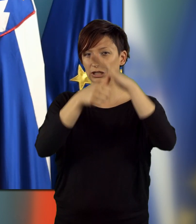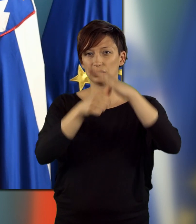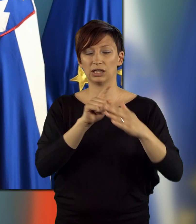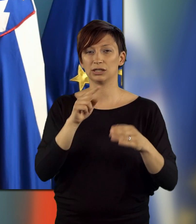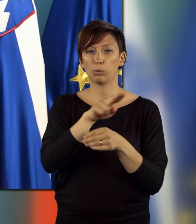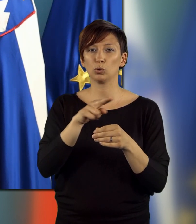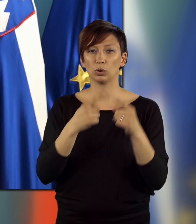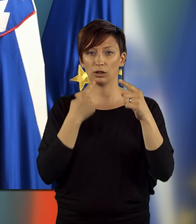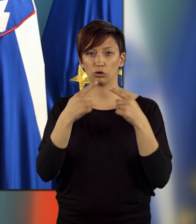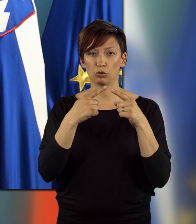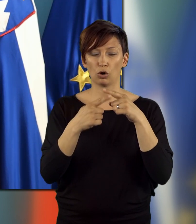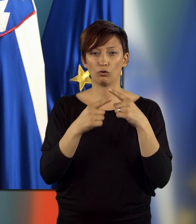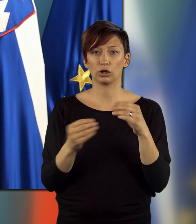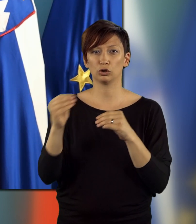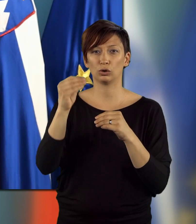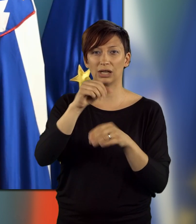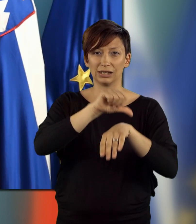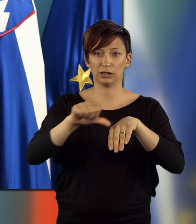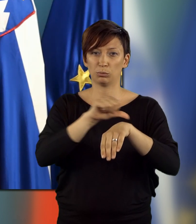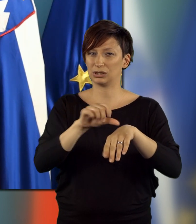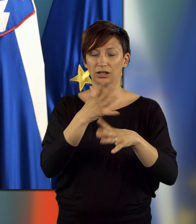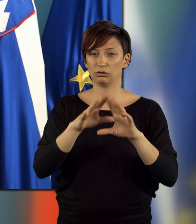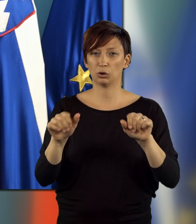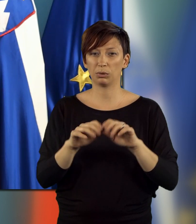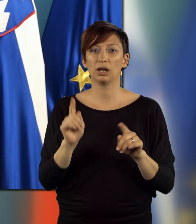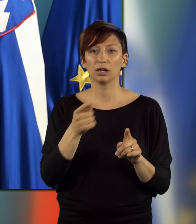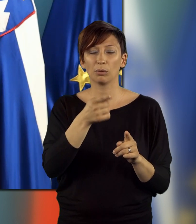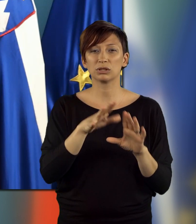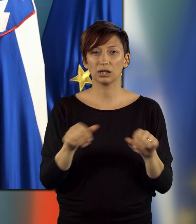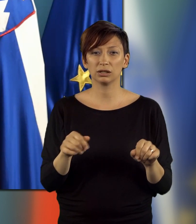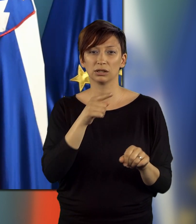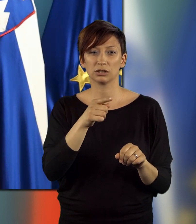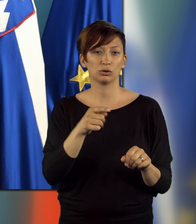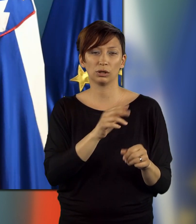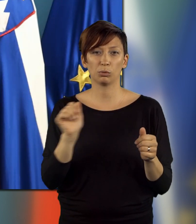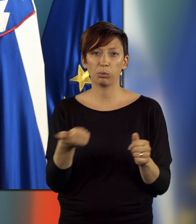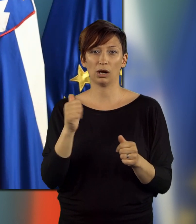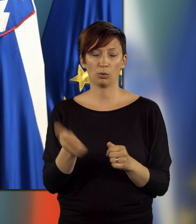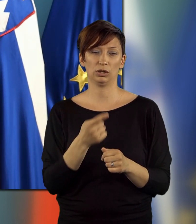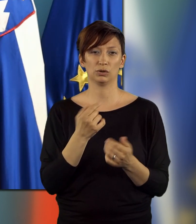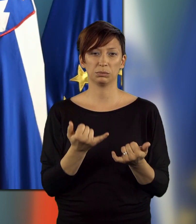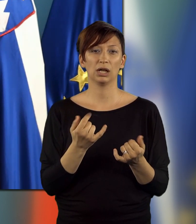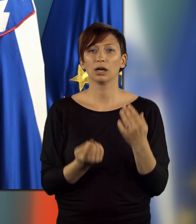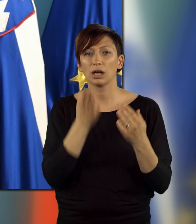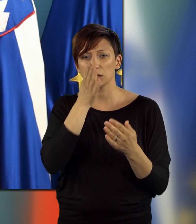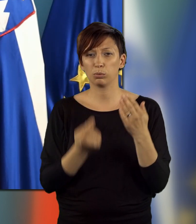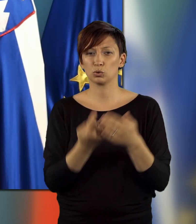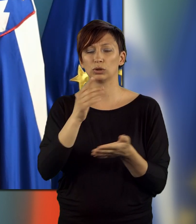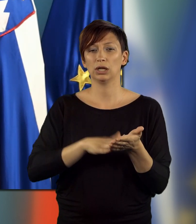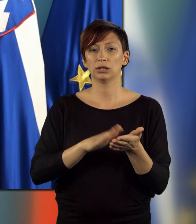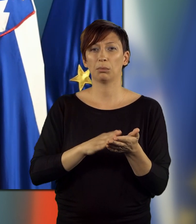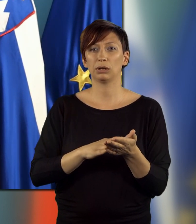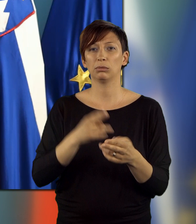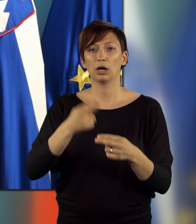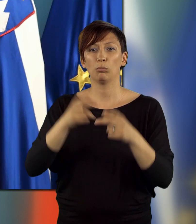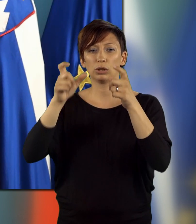klinični center velikega števila teh dodatnih posegov ni opravil. Kaj boste storili, da se to ne bo ponovilo? Kaj se bo zgodilo, na primer,